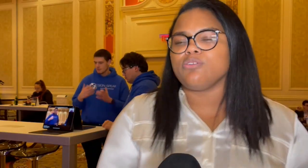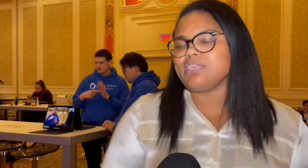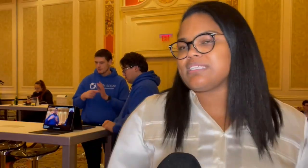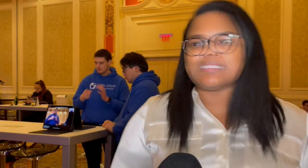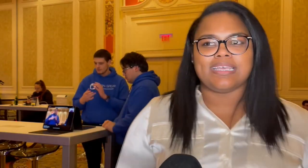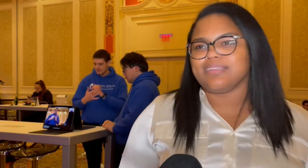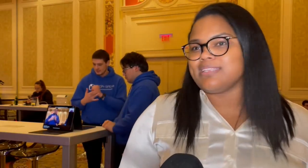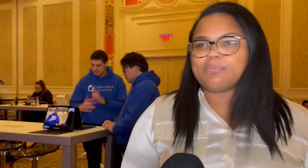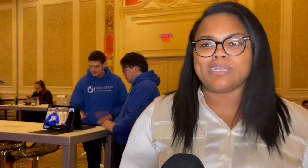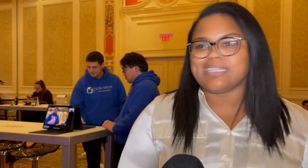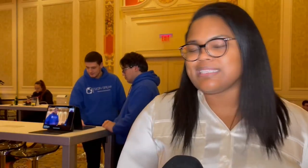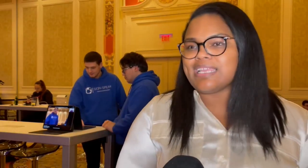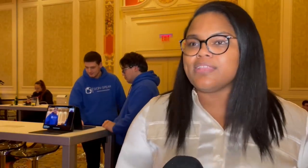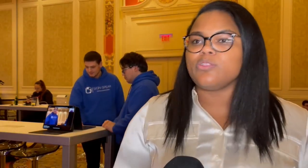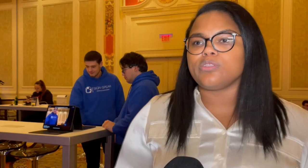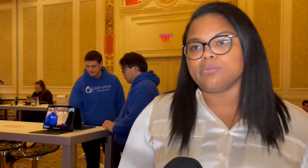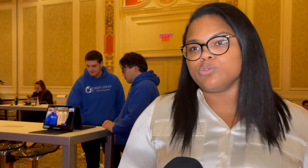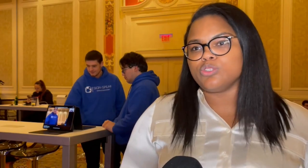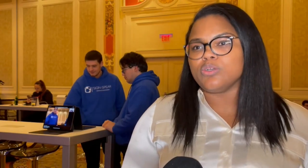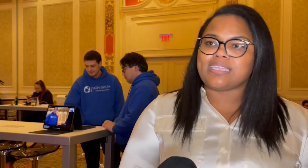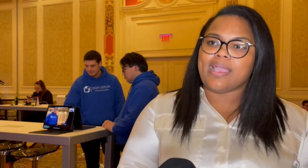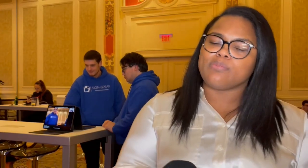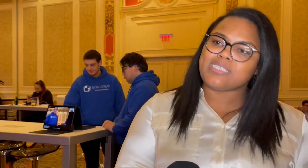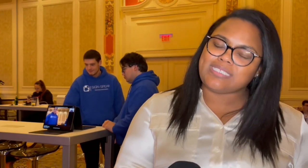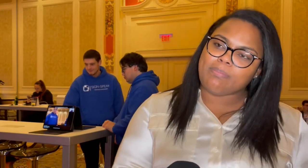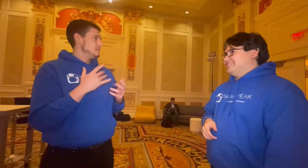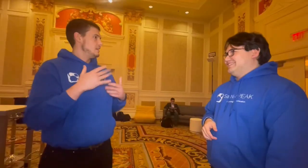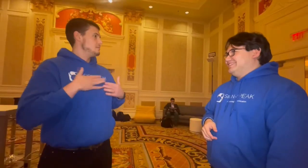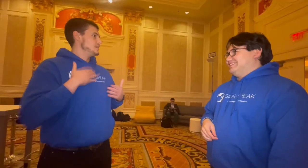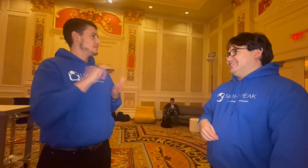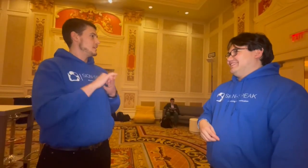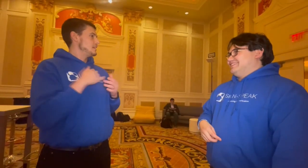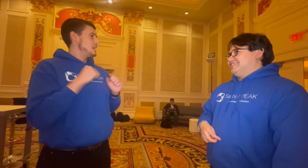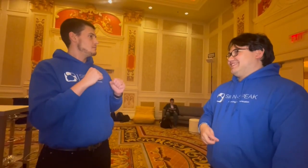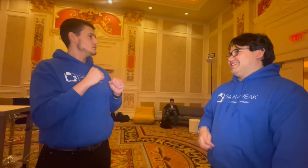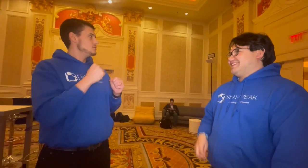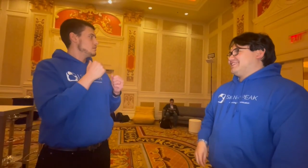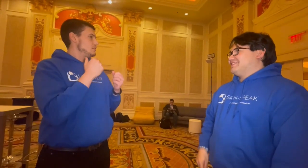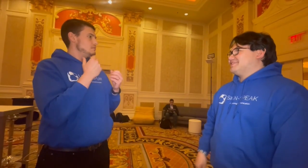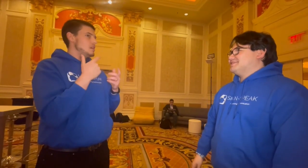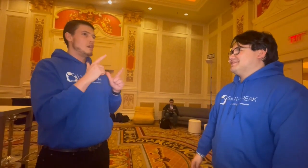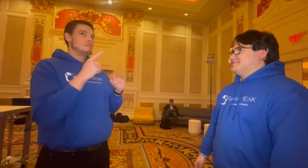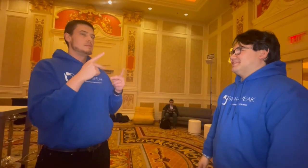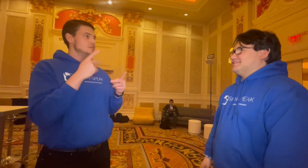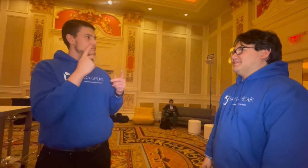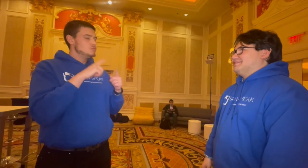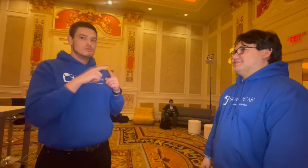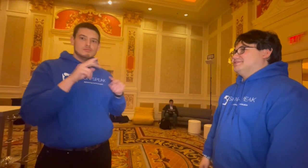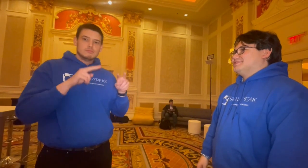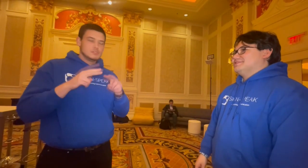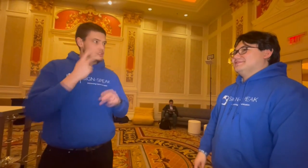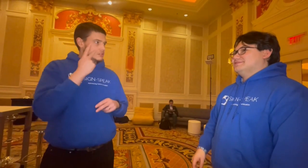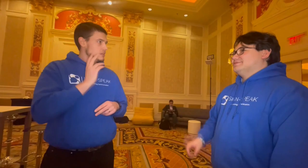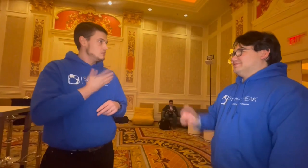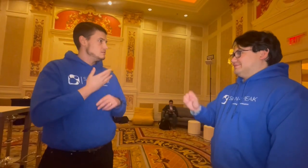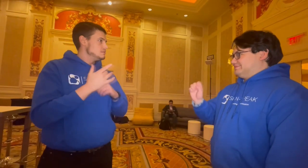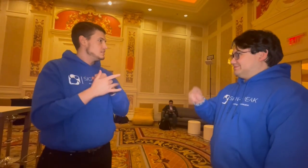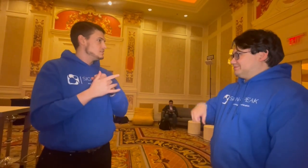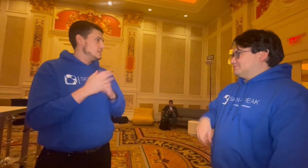una escasez de intérpretes alrededor del mundo. Creamos esta plataforma que se puede usar de cualquier tipo de, o sea,